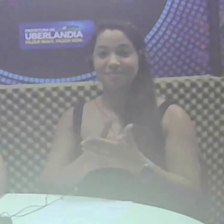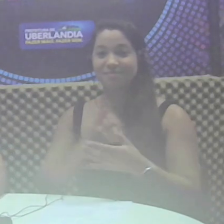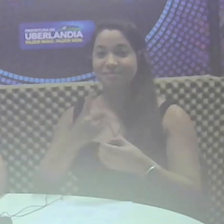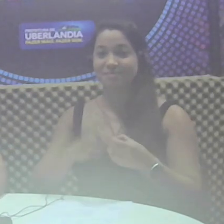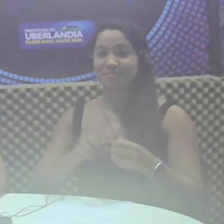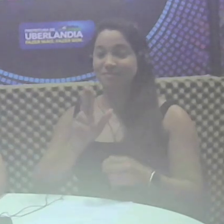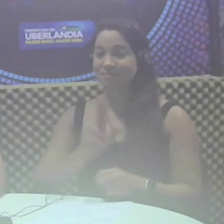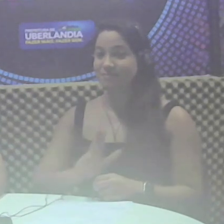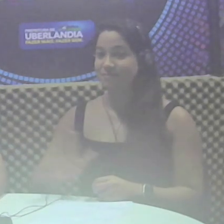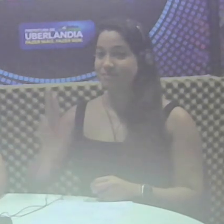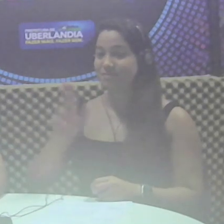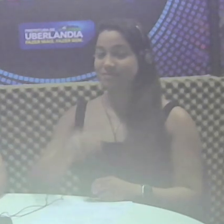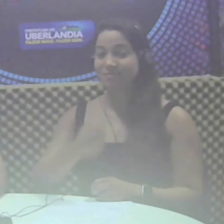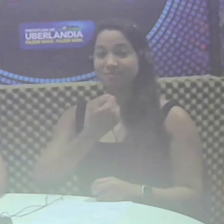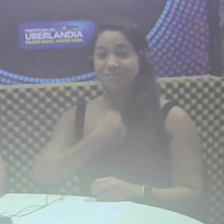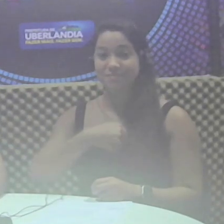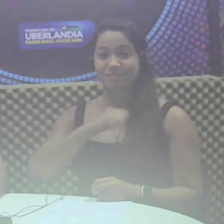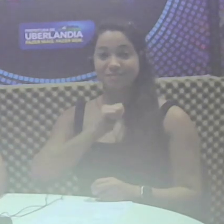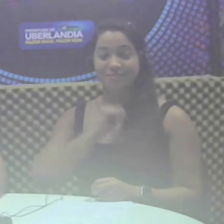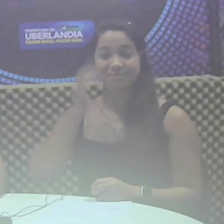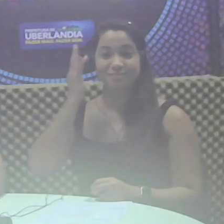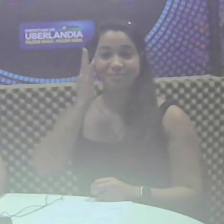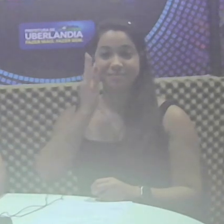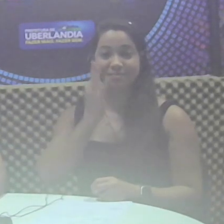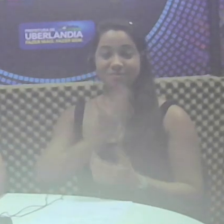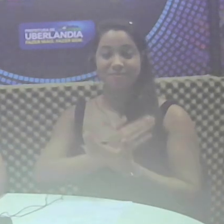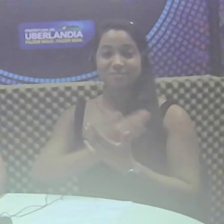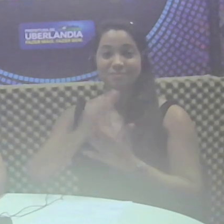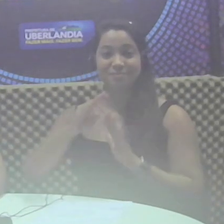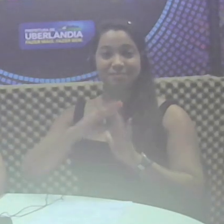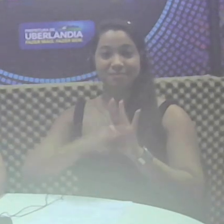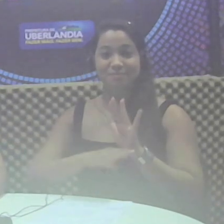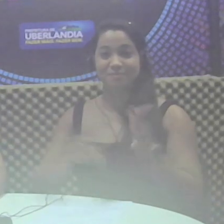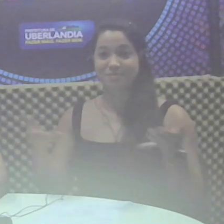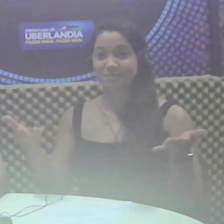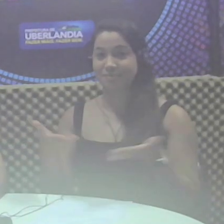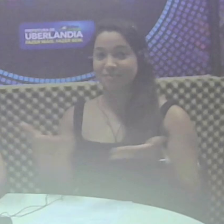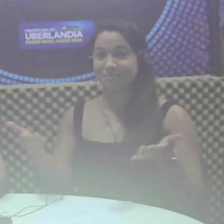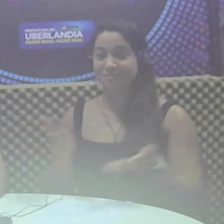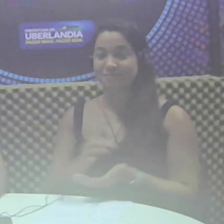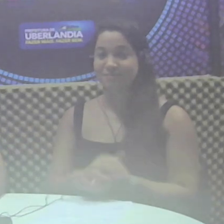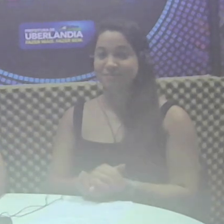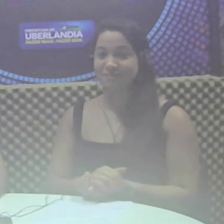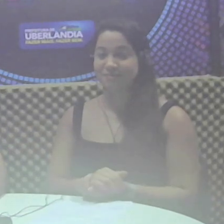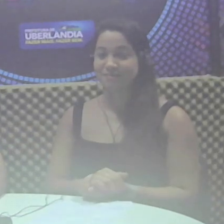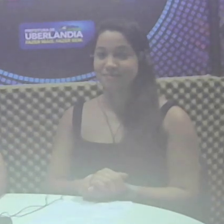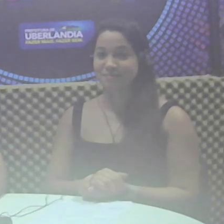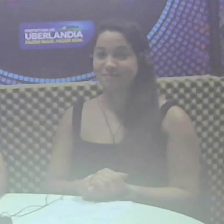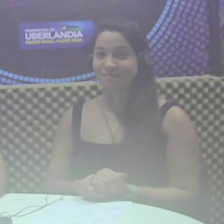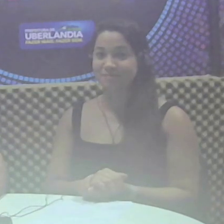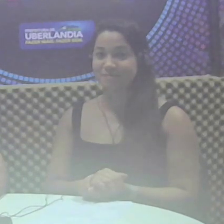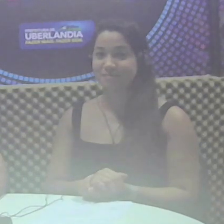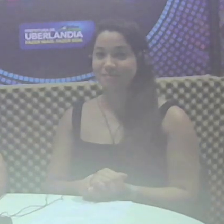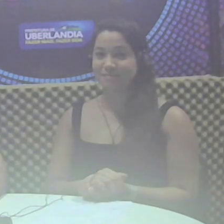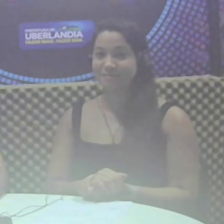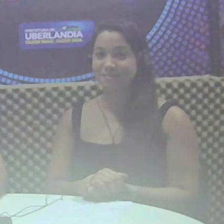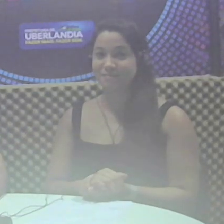acontece em Uberlândia. Eu sou o Fernando Cássio e começamos com os destaques da edição de hoje.